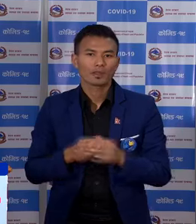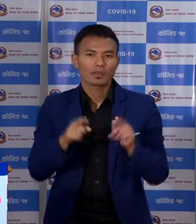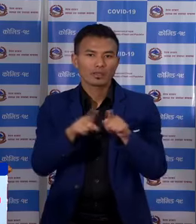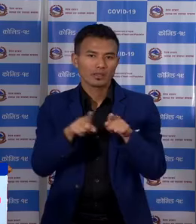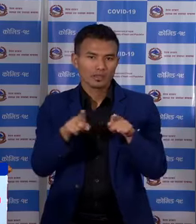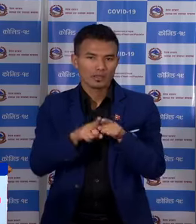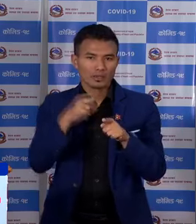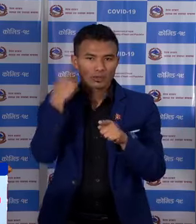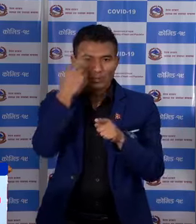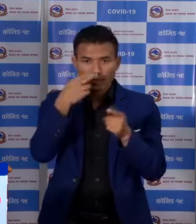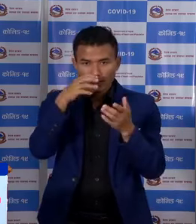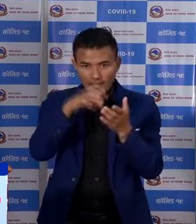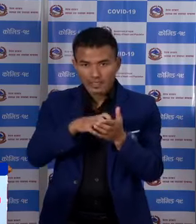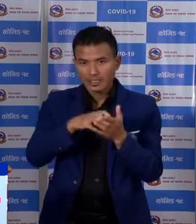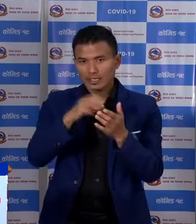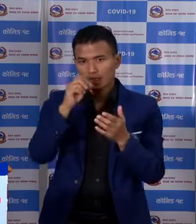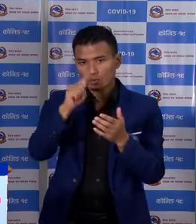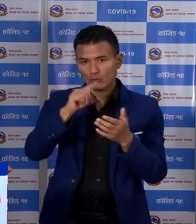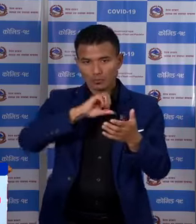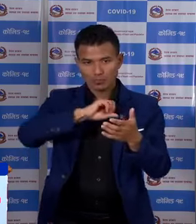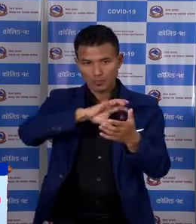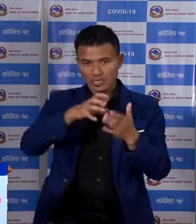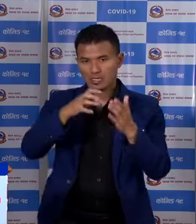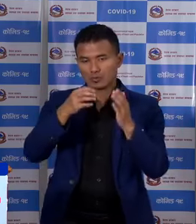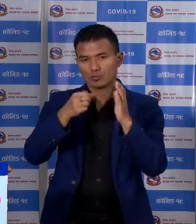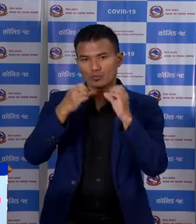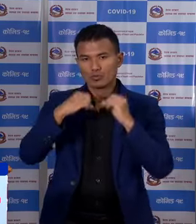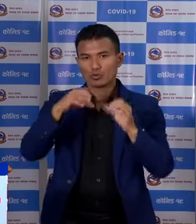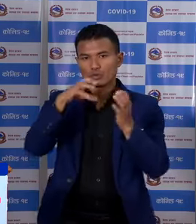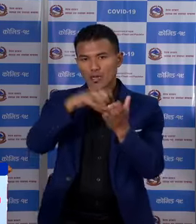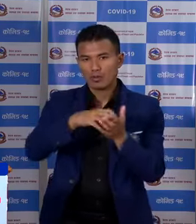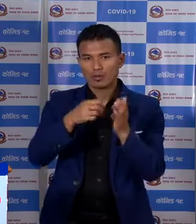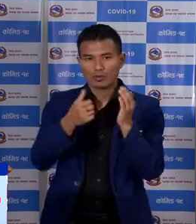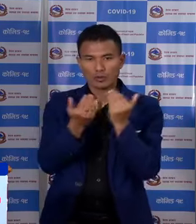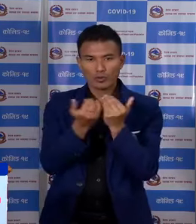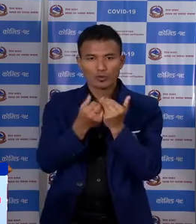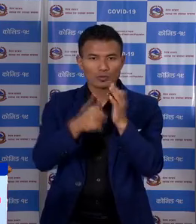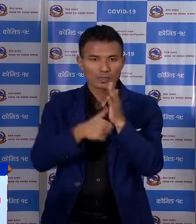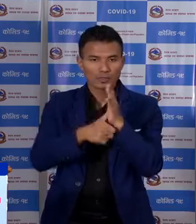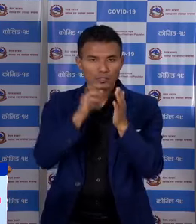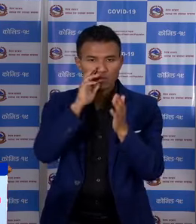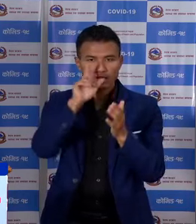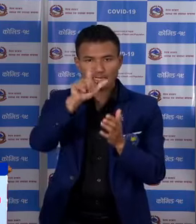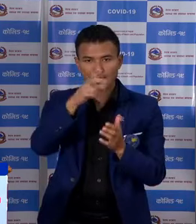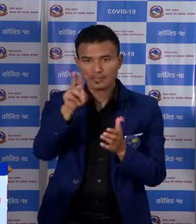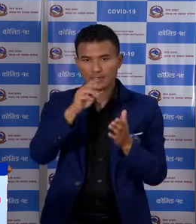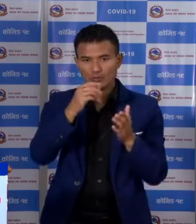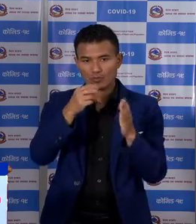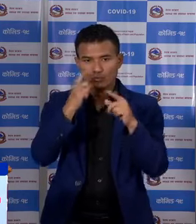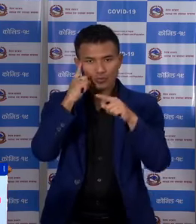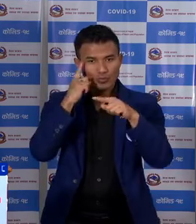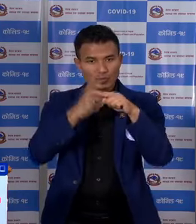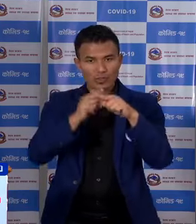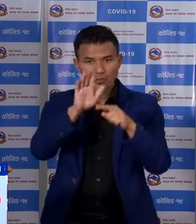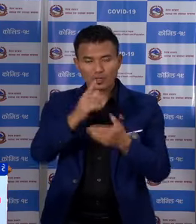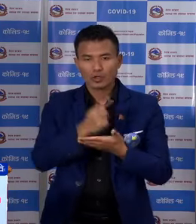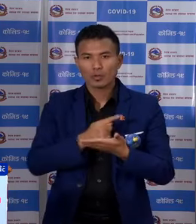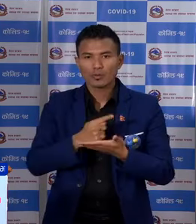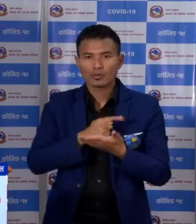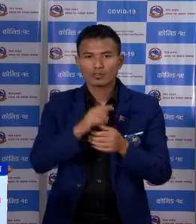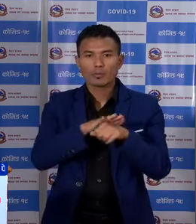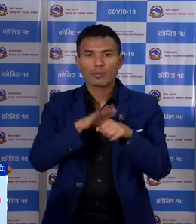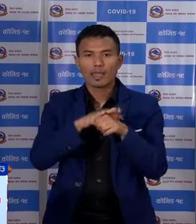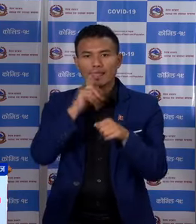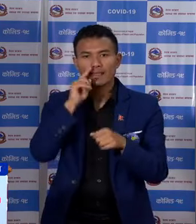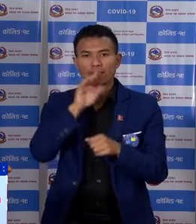रूपन देही को प्रादिशिक पर्योख्षालामा गरियेको परिक्षेन मा साथ जाना को पुजिटिव आयको छा वहारू कपिल बस्तु माए देवी